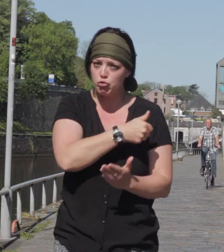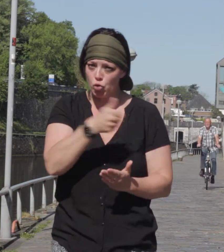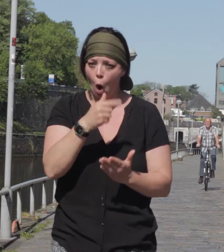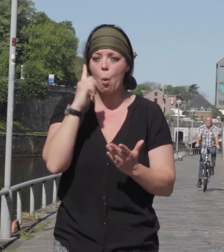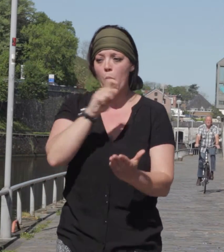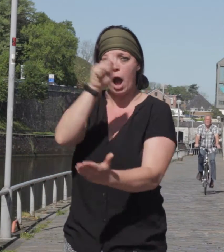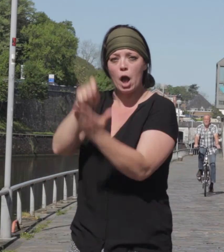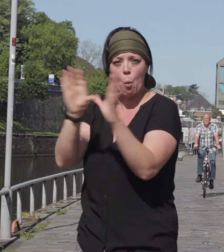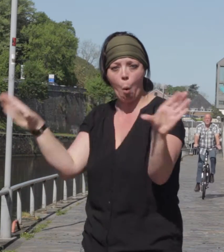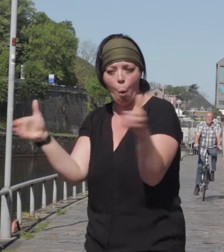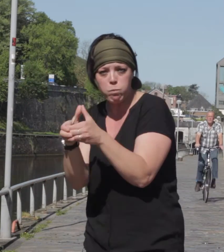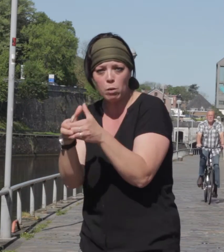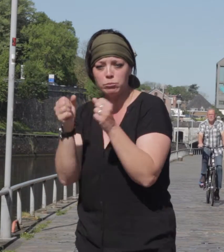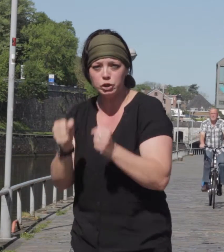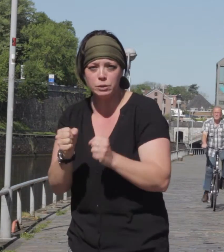groupe sur le site